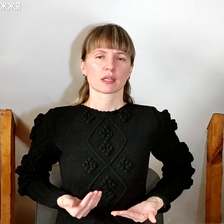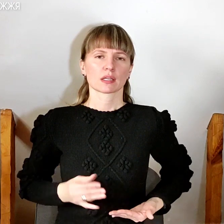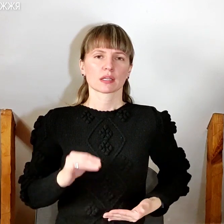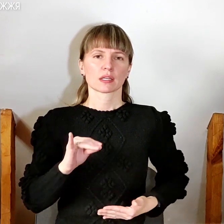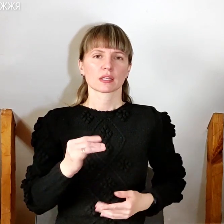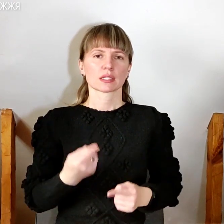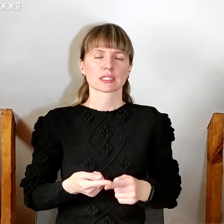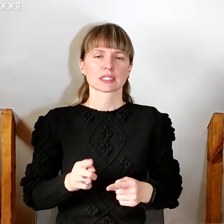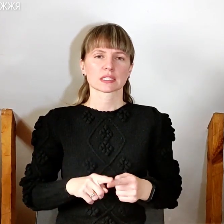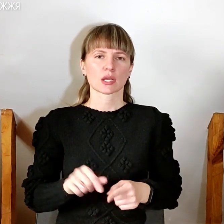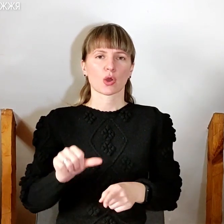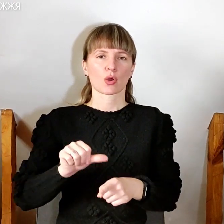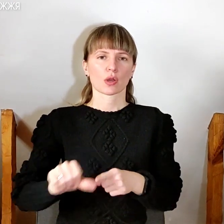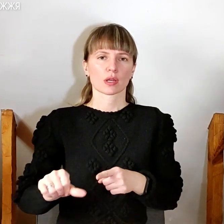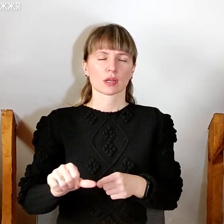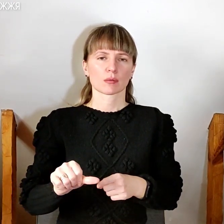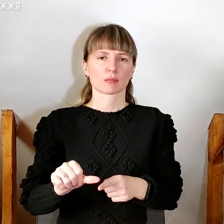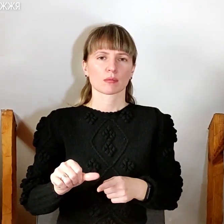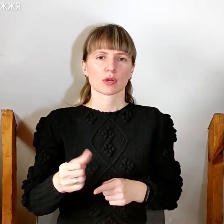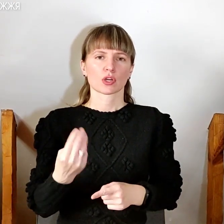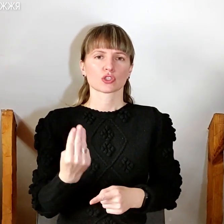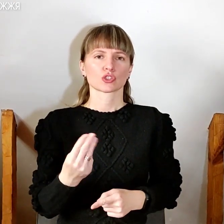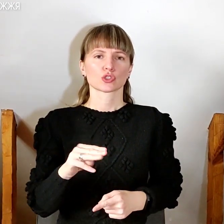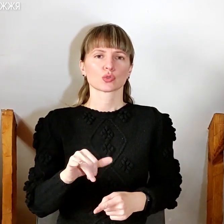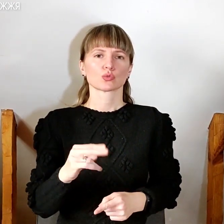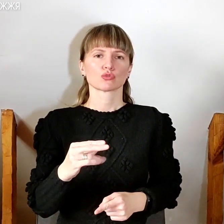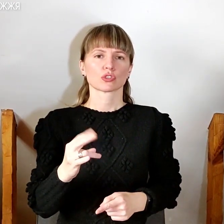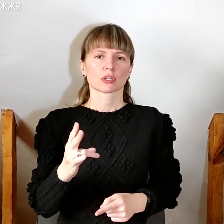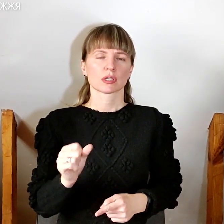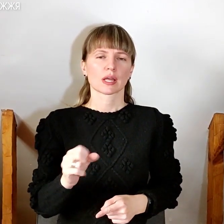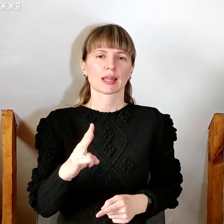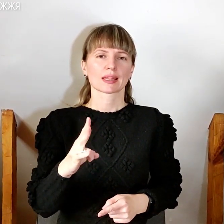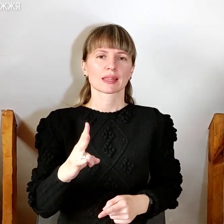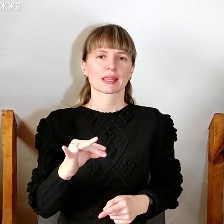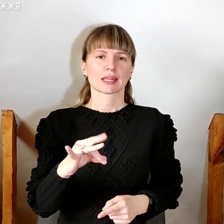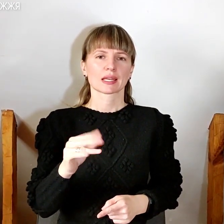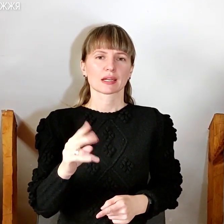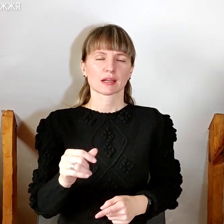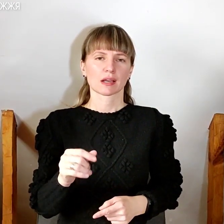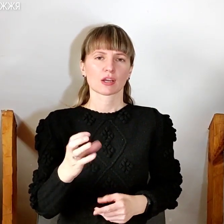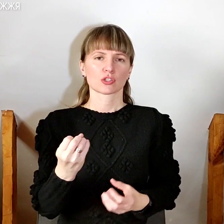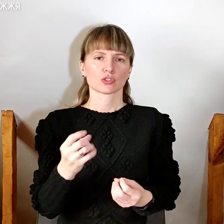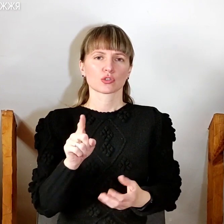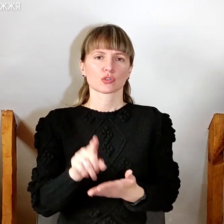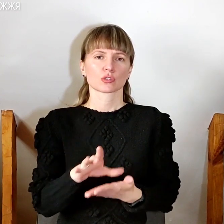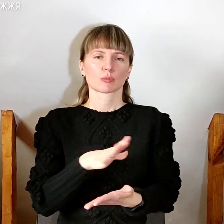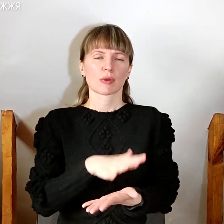Це, окрім штучної нирки апарату, в лікарняних закладах повинен бути в наявності ще витратний матеріал.